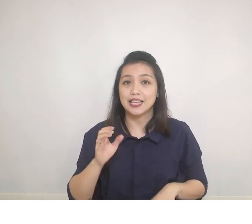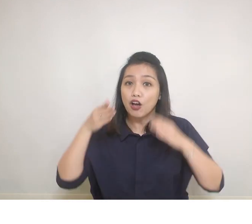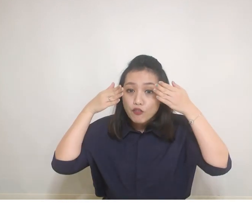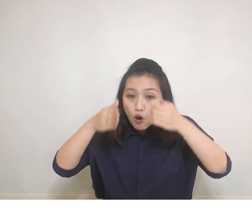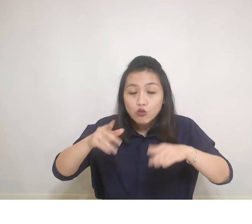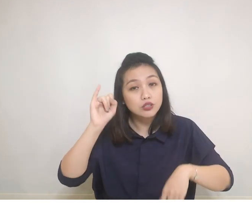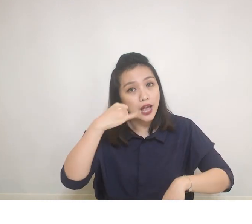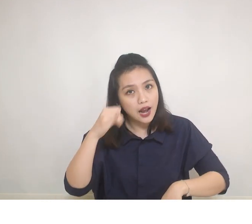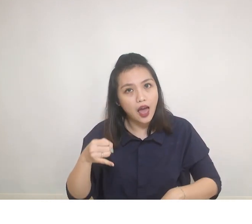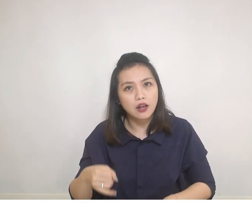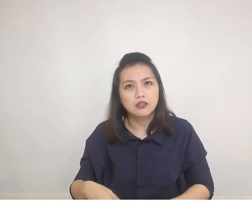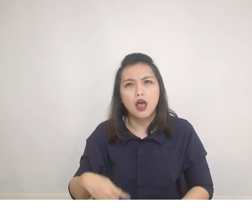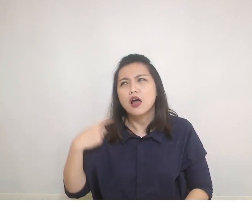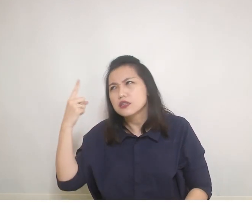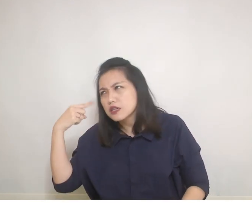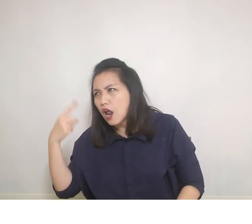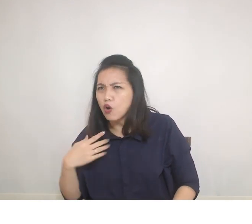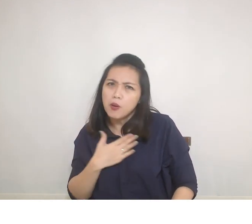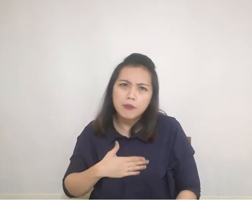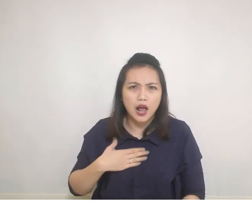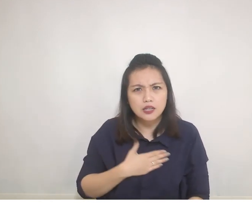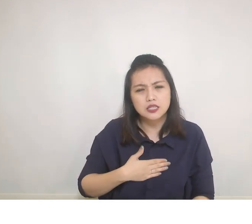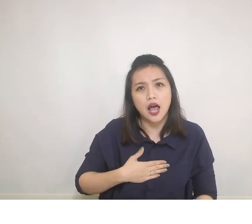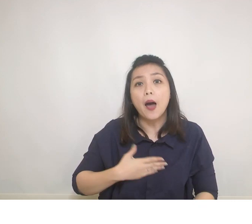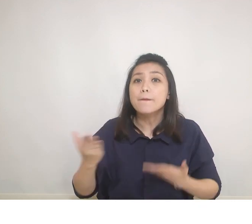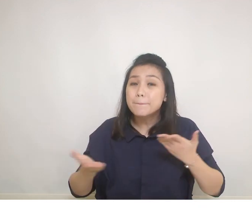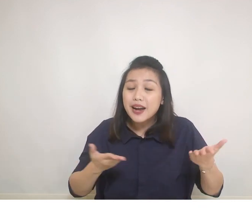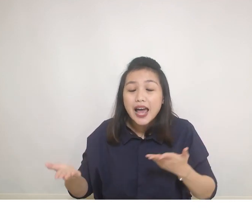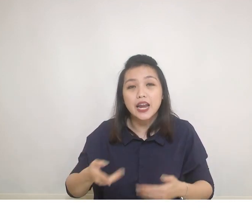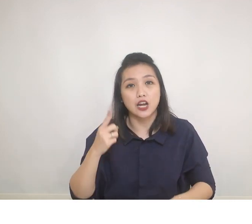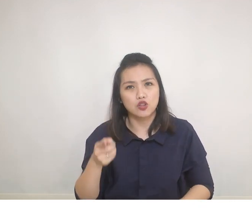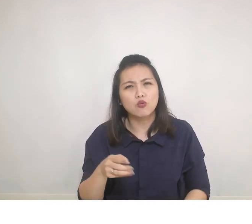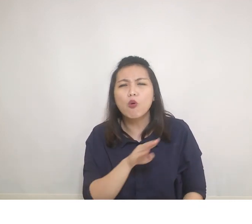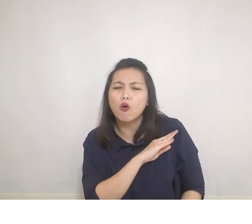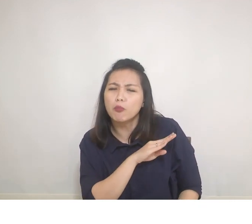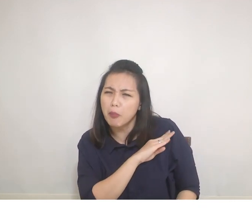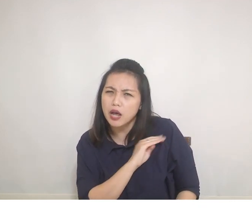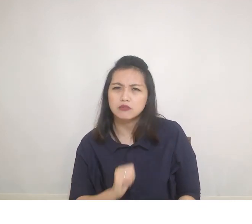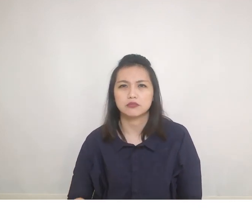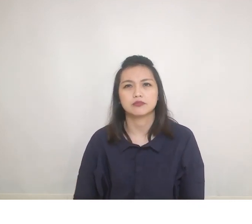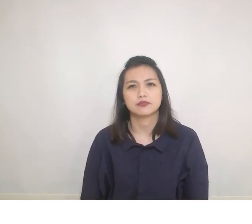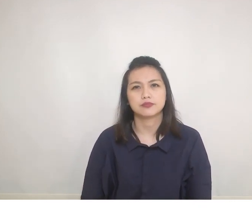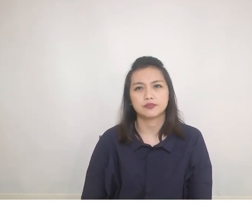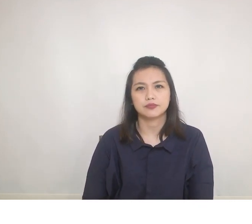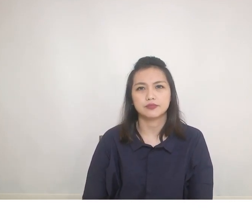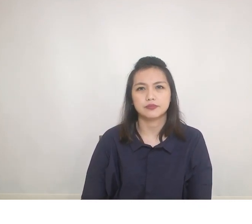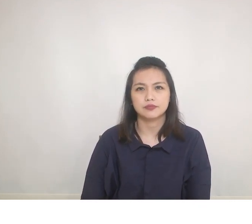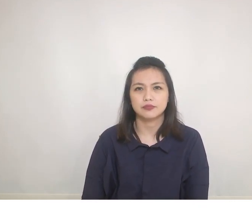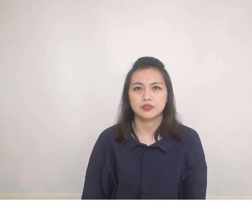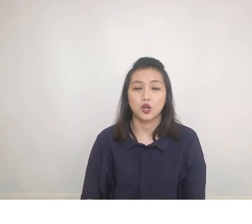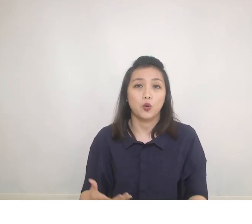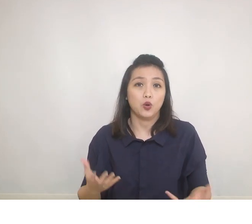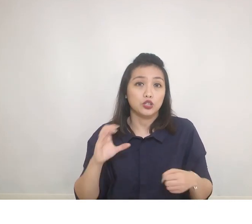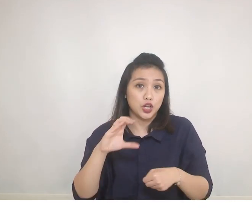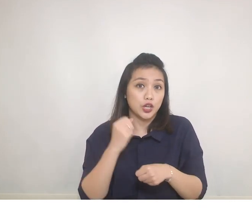tidak mau melayani karena merasa datang aja sudah berkorban. Apalagi suruh melayani, lebih dobel berkorban berarti. Karena point of